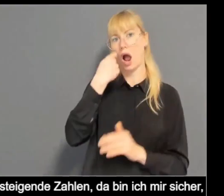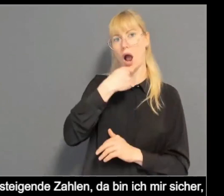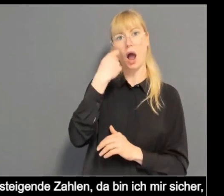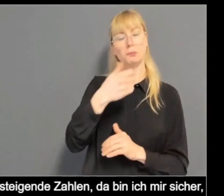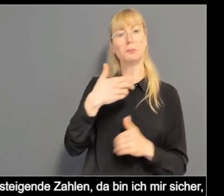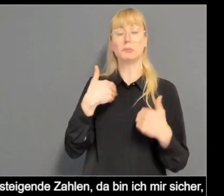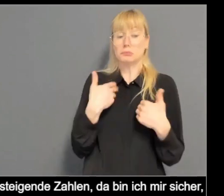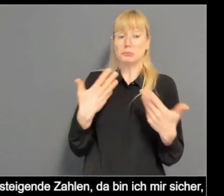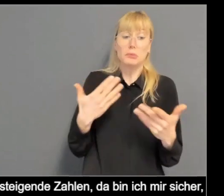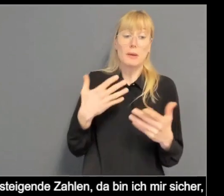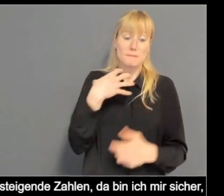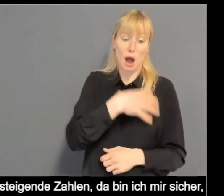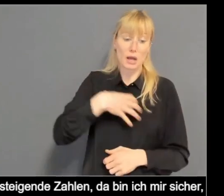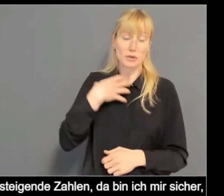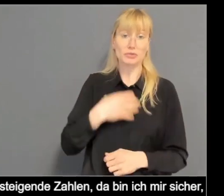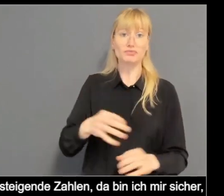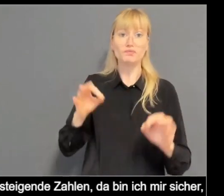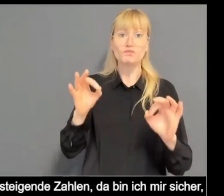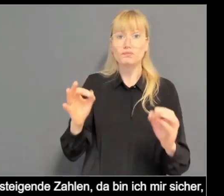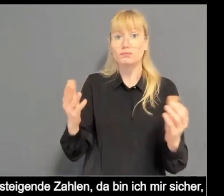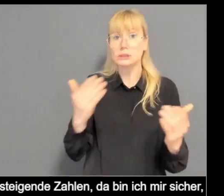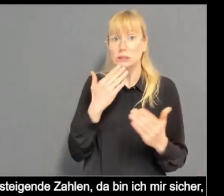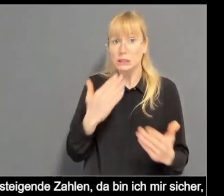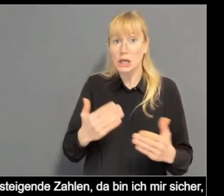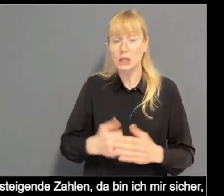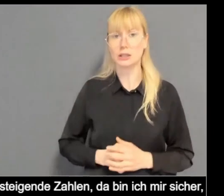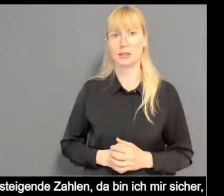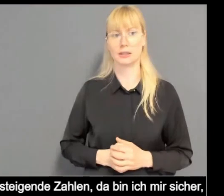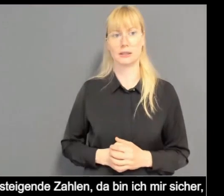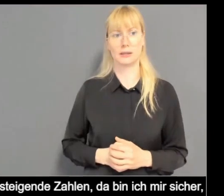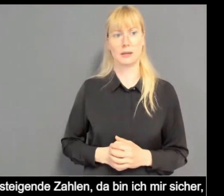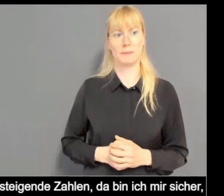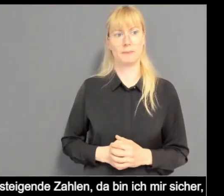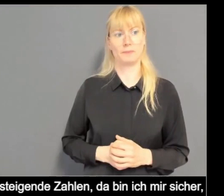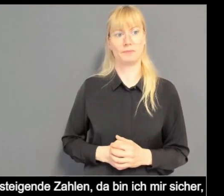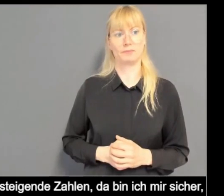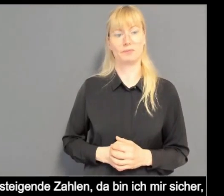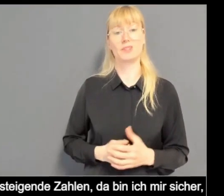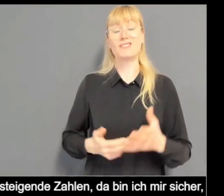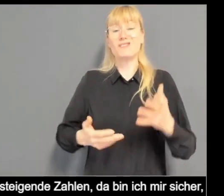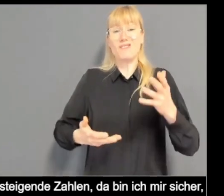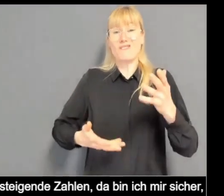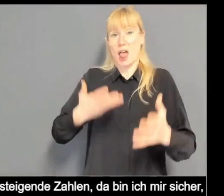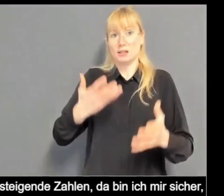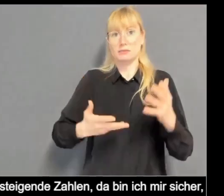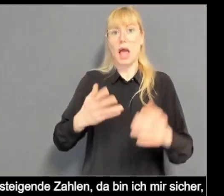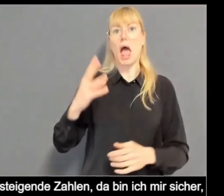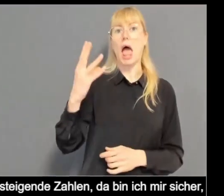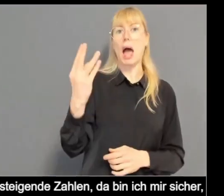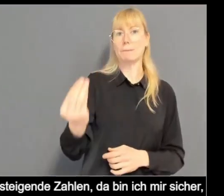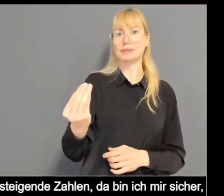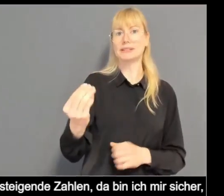Sicherheit erhöht und drittens, weil wir auch ein Programm haben und aufgesetzt haben, dass, wenn dann